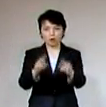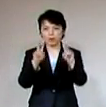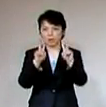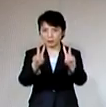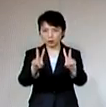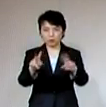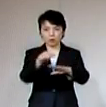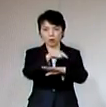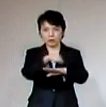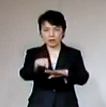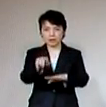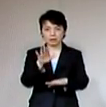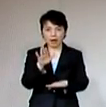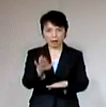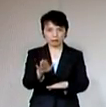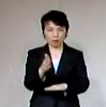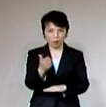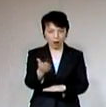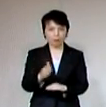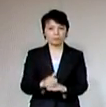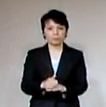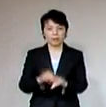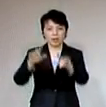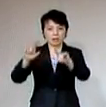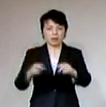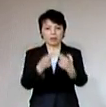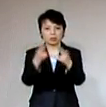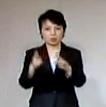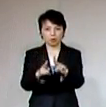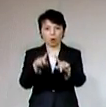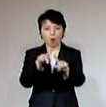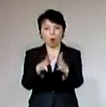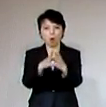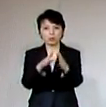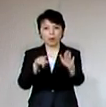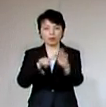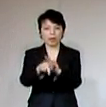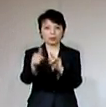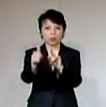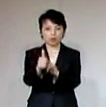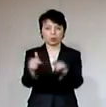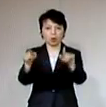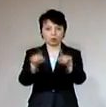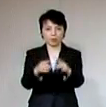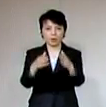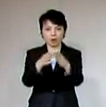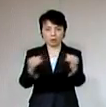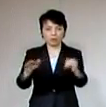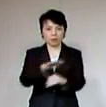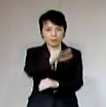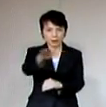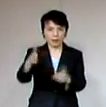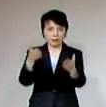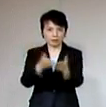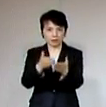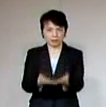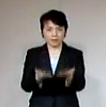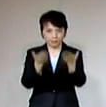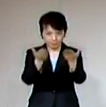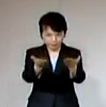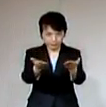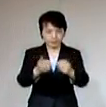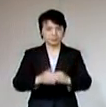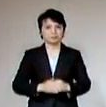と政策を持っているのか、生活の党小沢代表とともに国民の皆様にご説明させていただきます